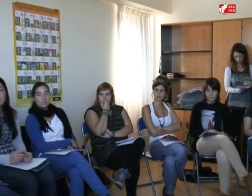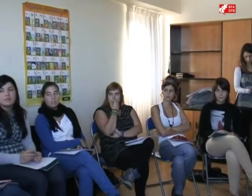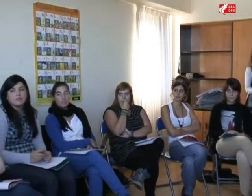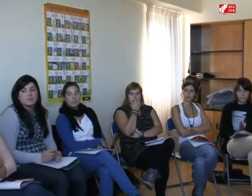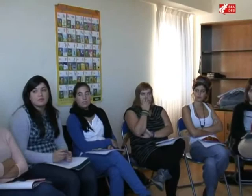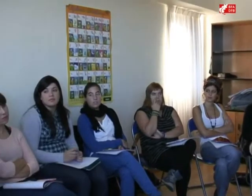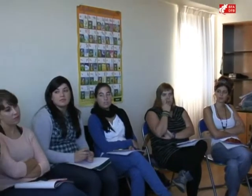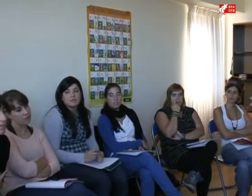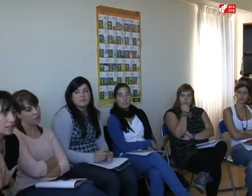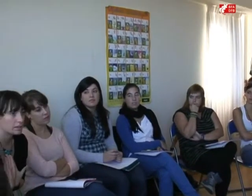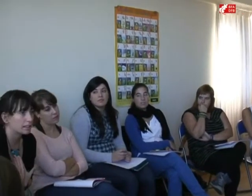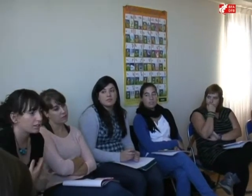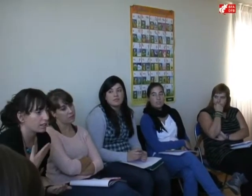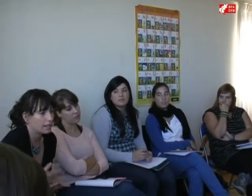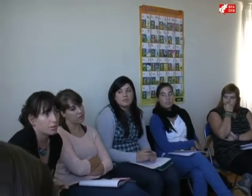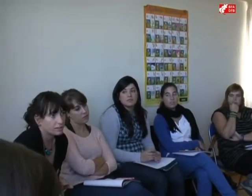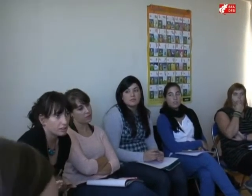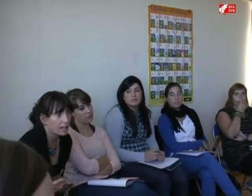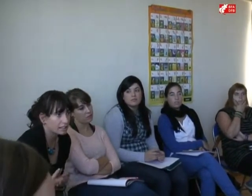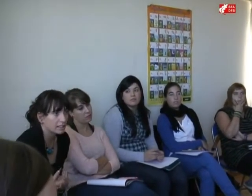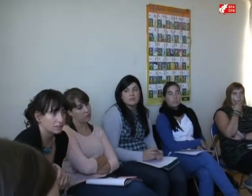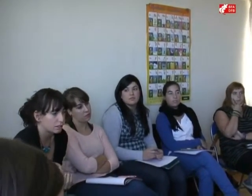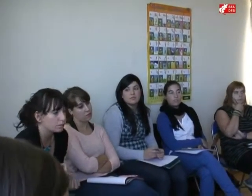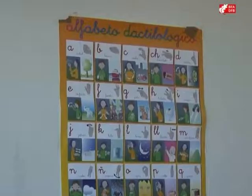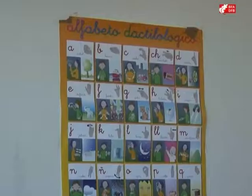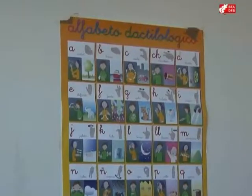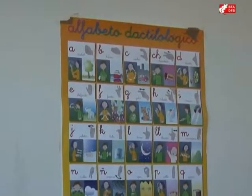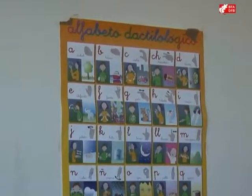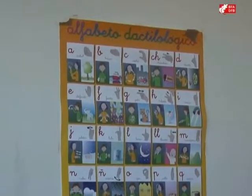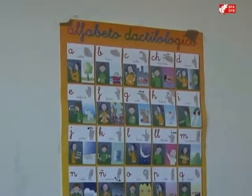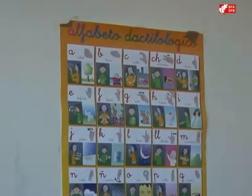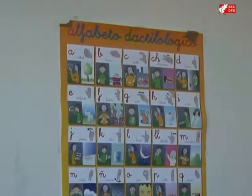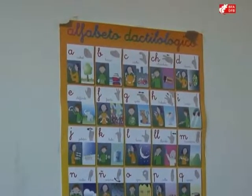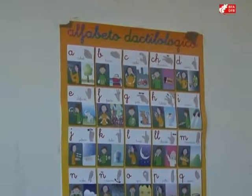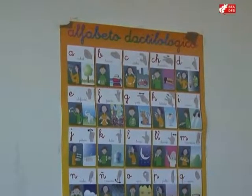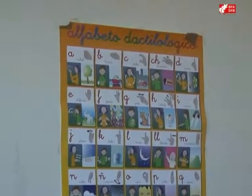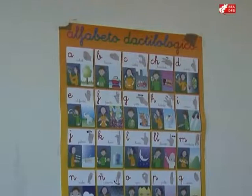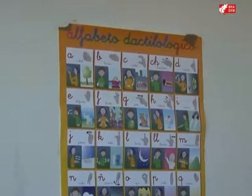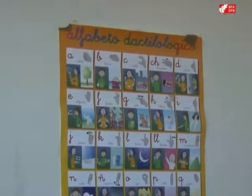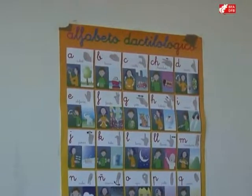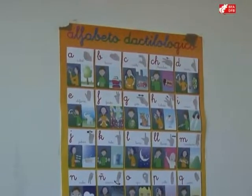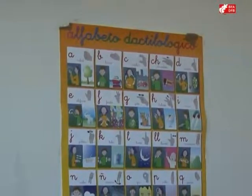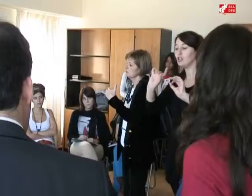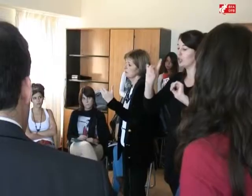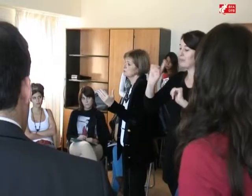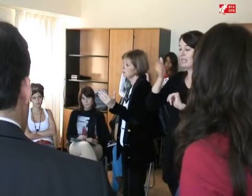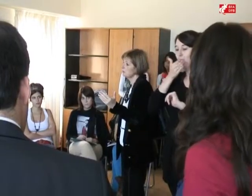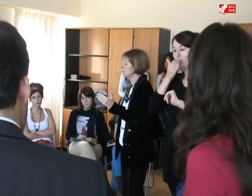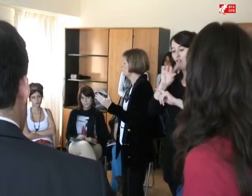hay, pero siempre va a ser más cercano que la profesora, en este caso yo. Te das cuenta que todavía queda mucho camino por hacer, no queremos participar en